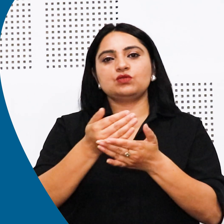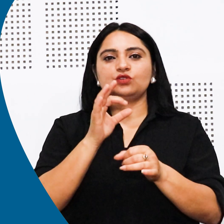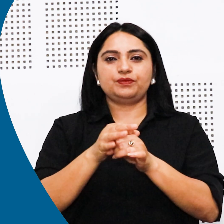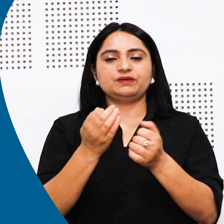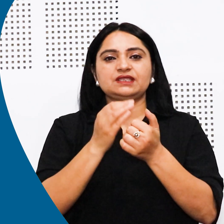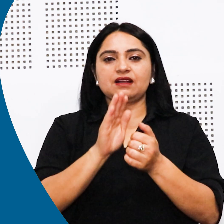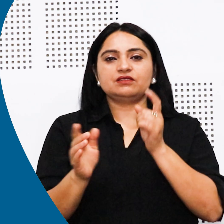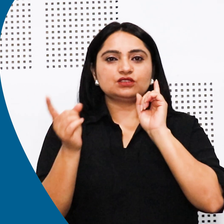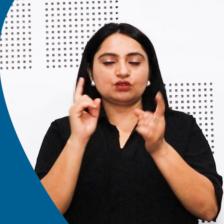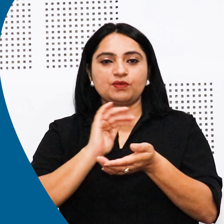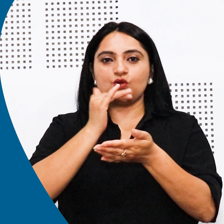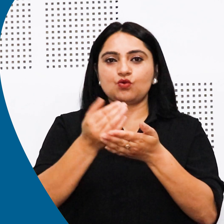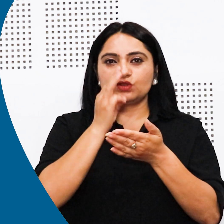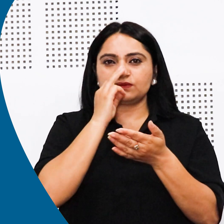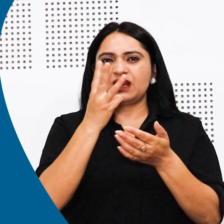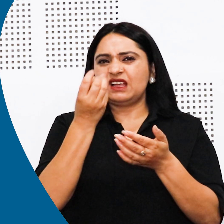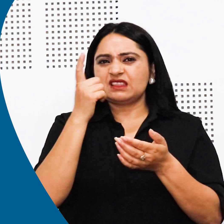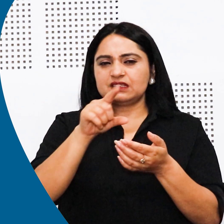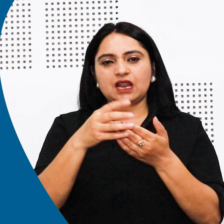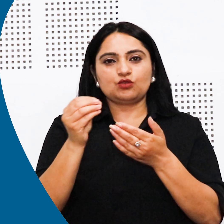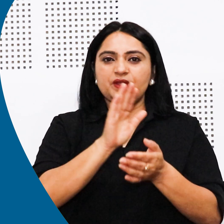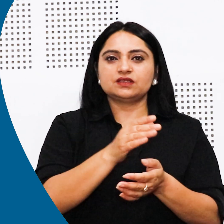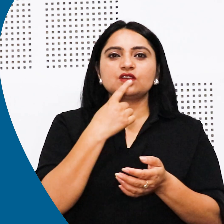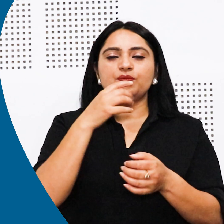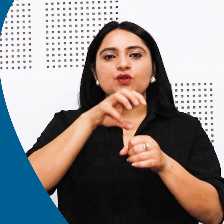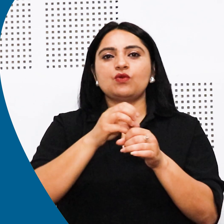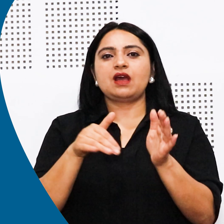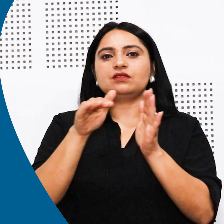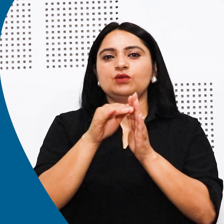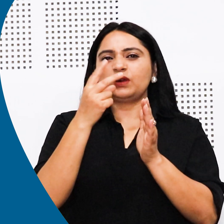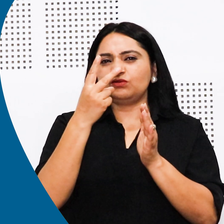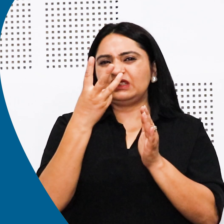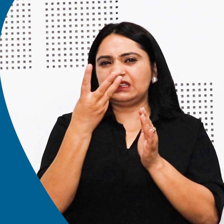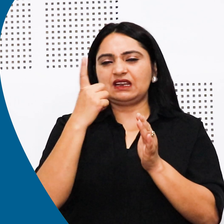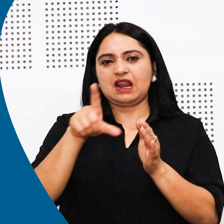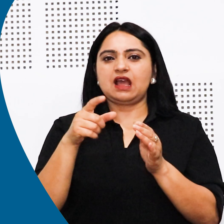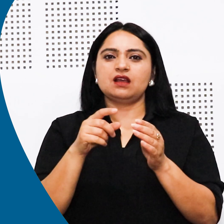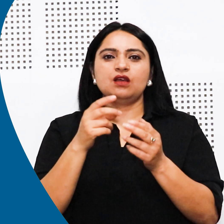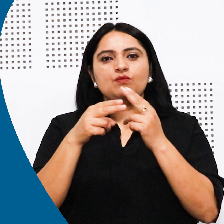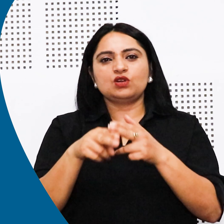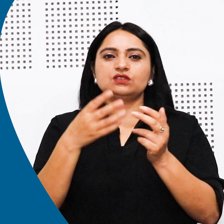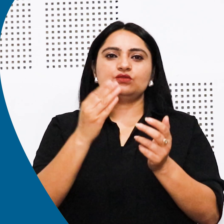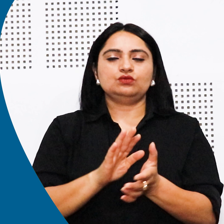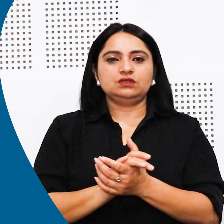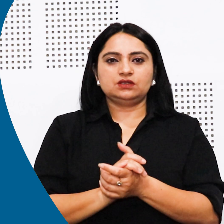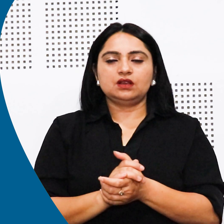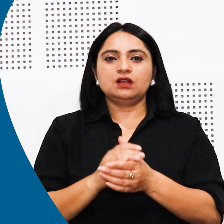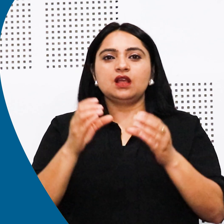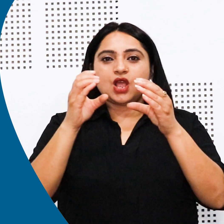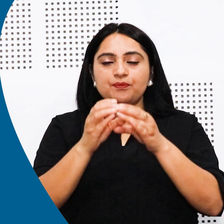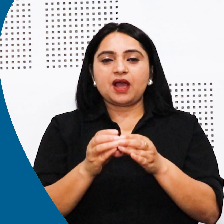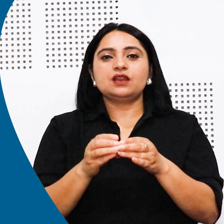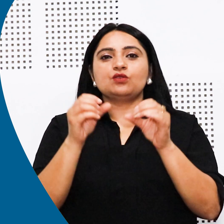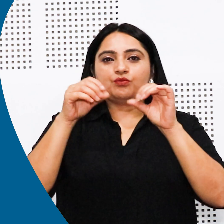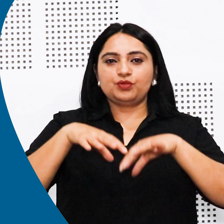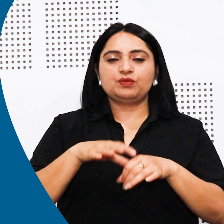छ। नगरपालिकाको कोषमा झण्डै 20 लाख रुपियाँ छ भने वडा तहमा 2-3 लाख रकम रहने गरेको छ। पालिकाको विपद व्यवस्थापन नीति